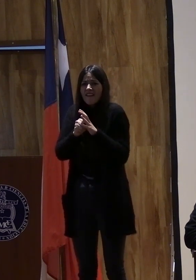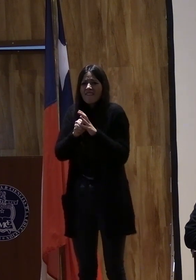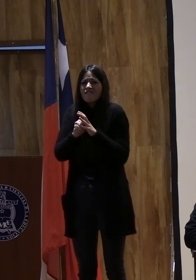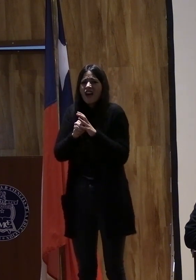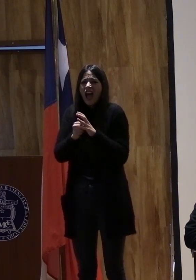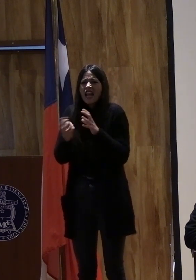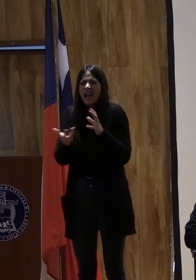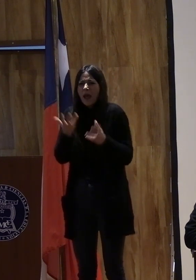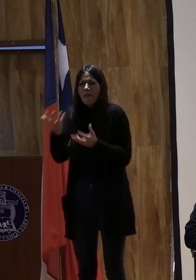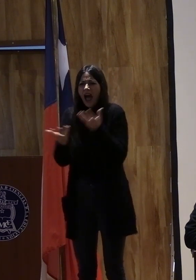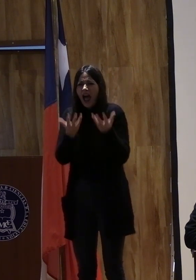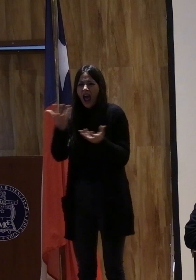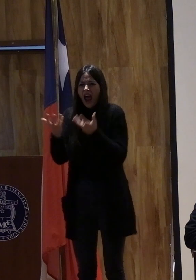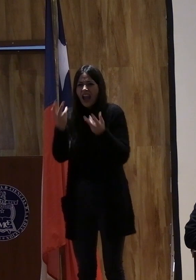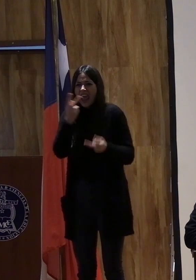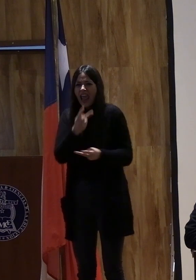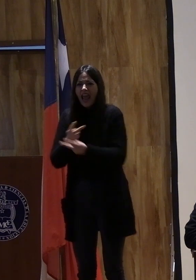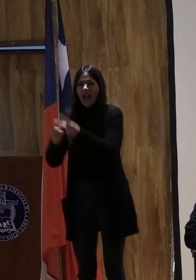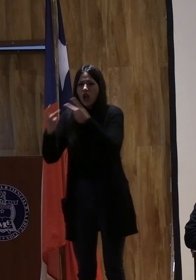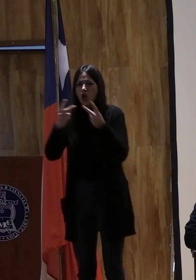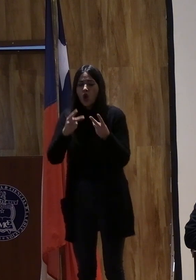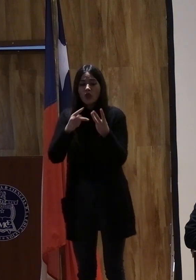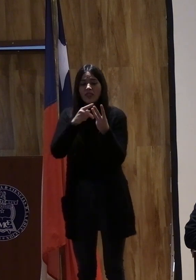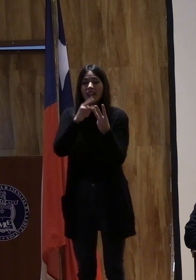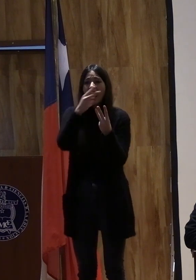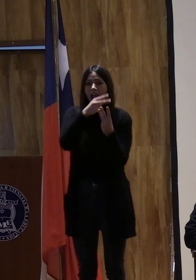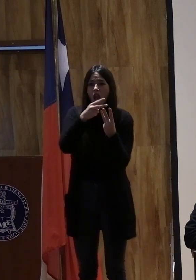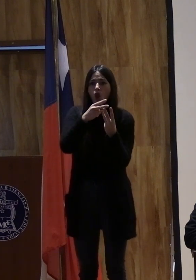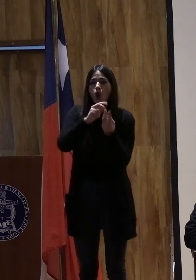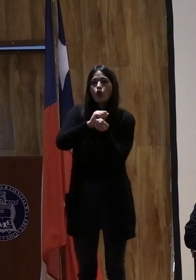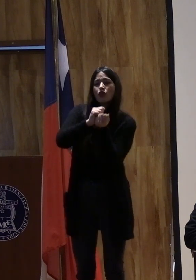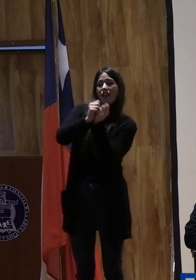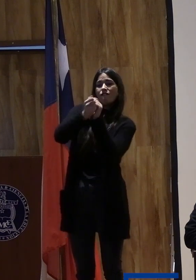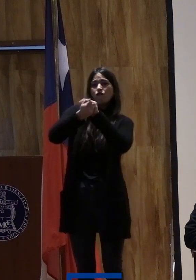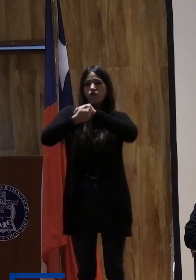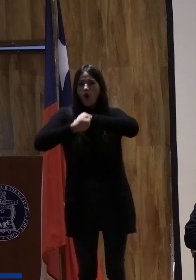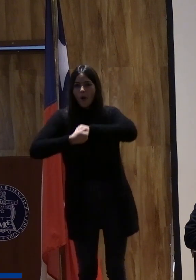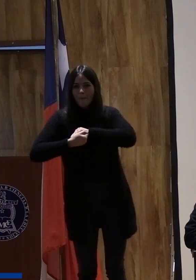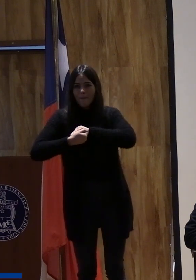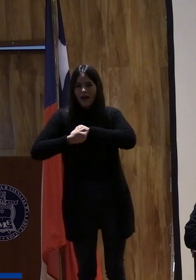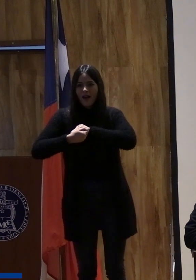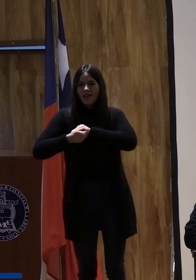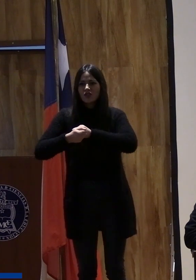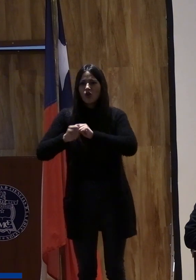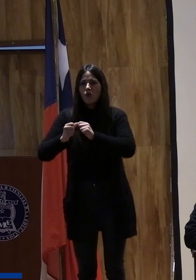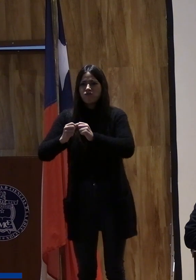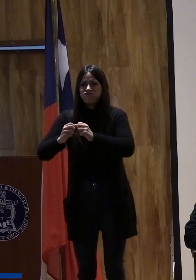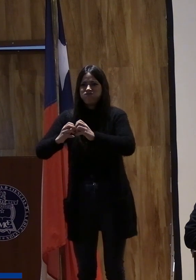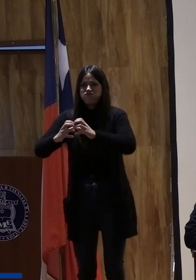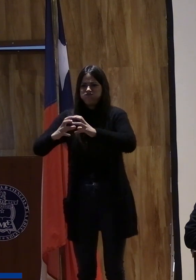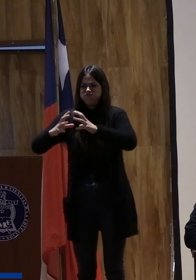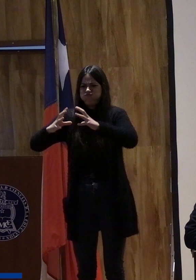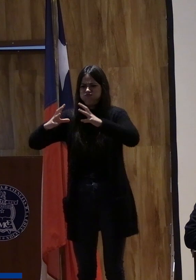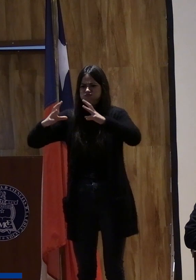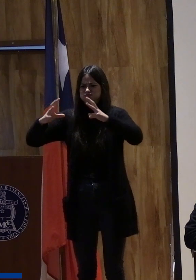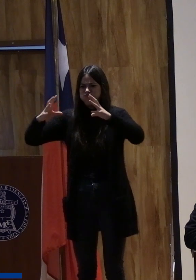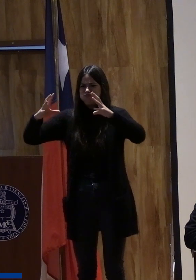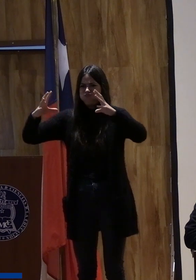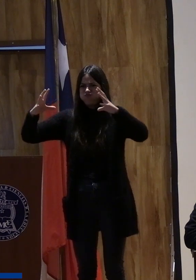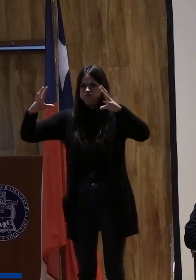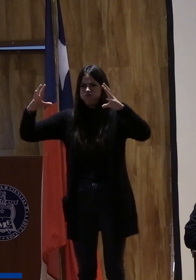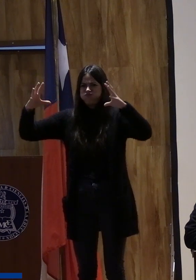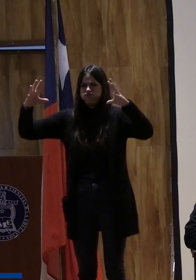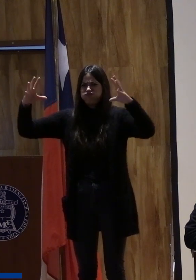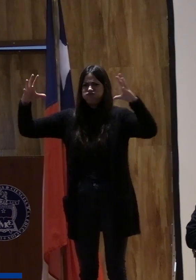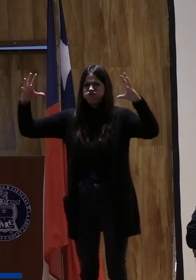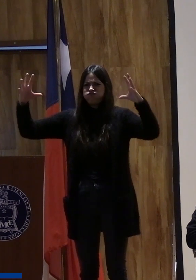helio y transformar 3 helios en un carbono, y el Sol se va a agrandar, va a llegar a